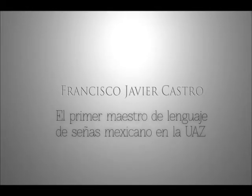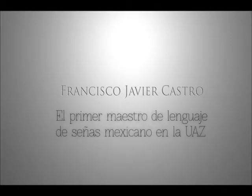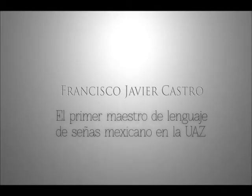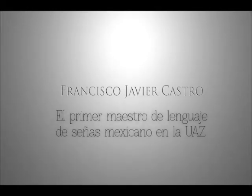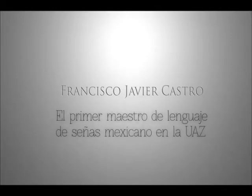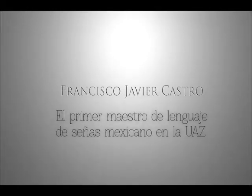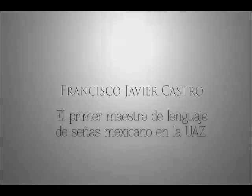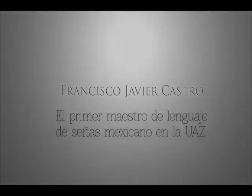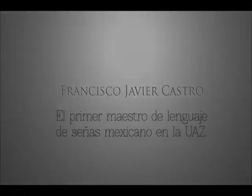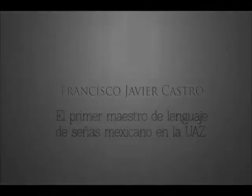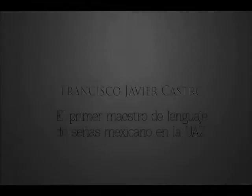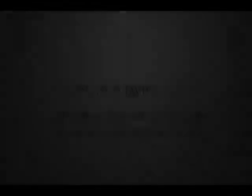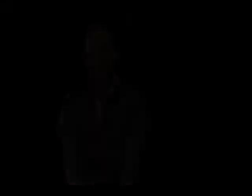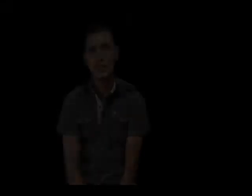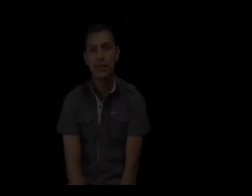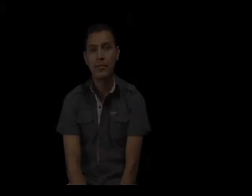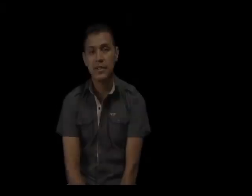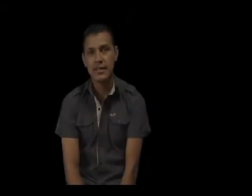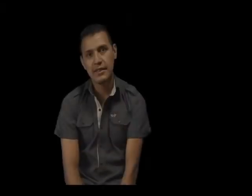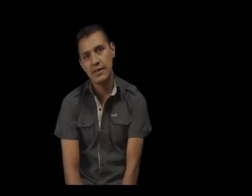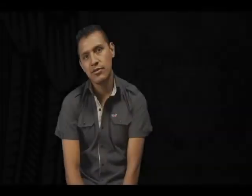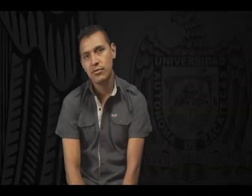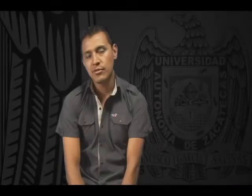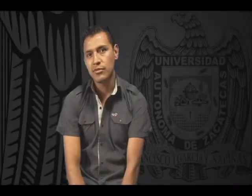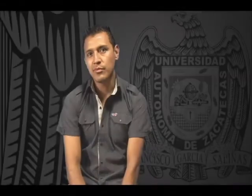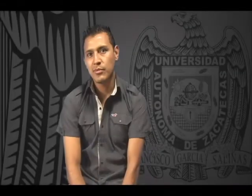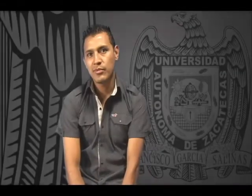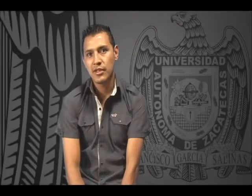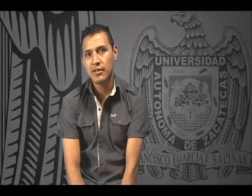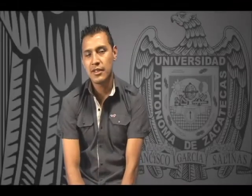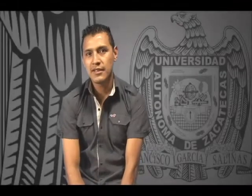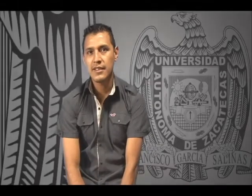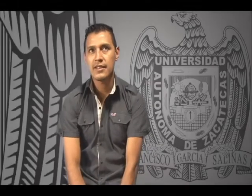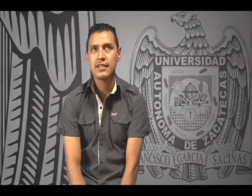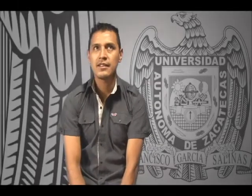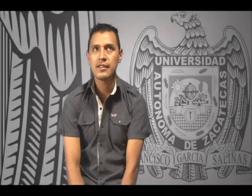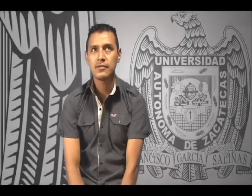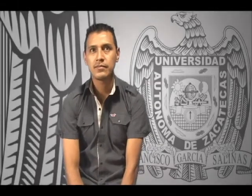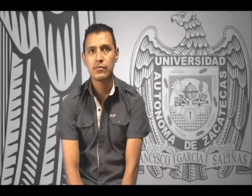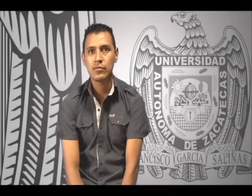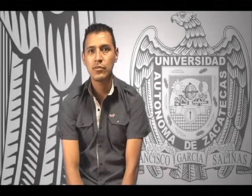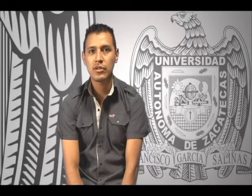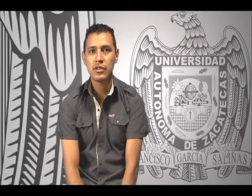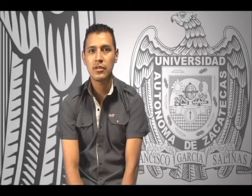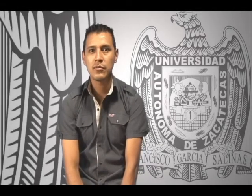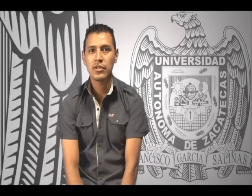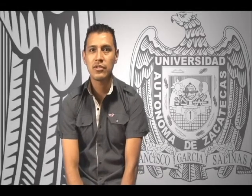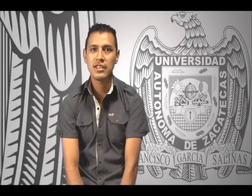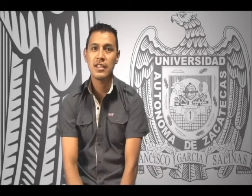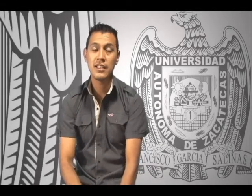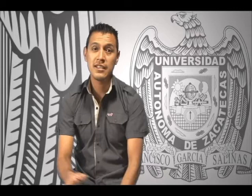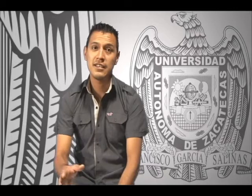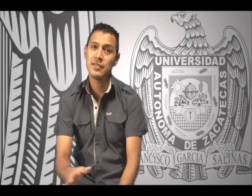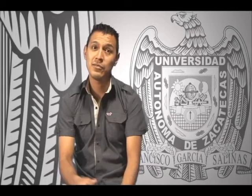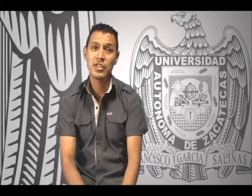Música Cada país tiene su propio lenguaje de señas, por eso es que es muy